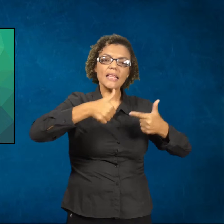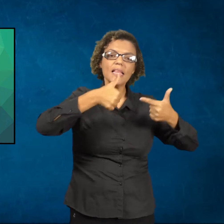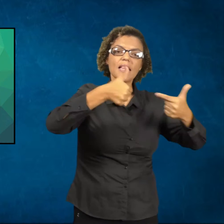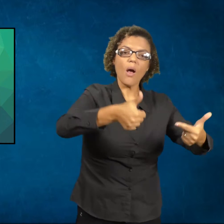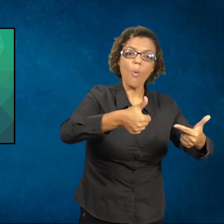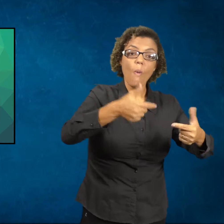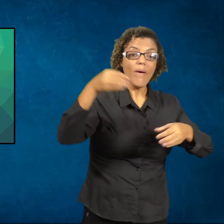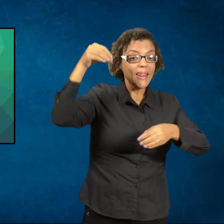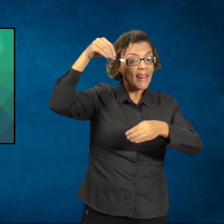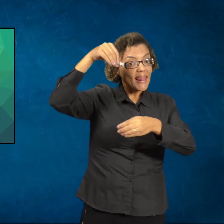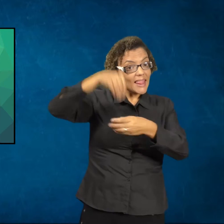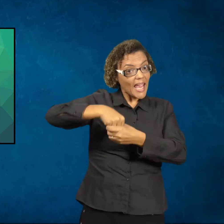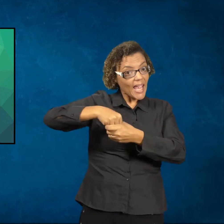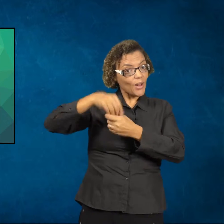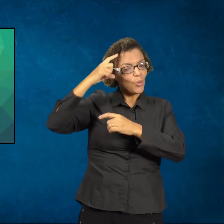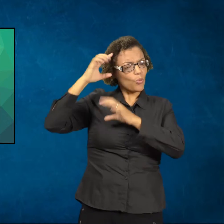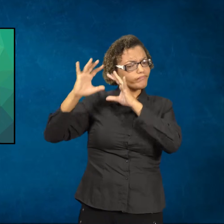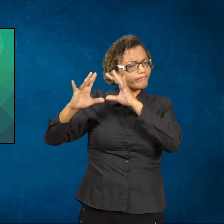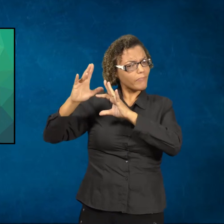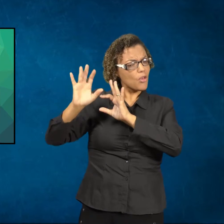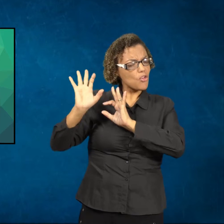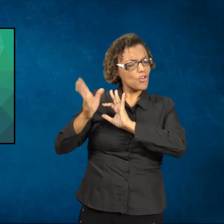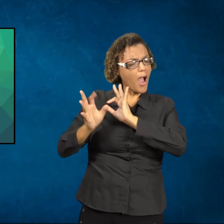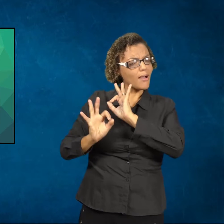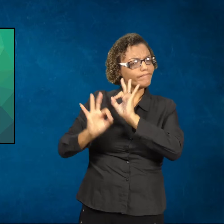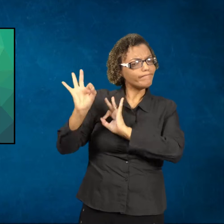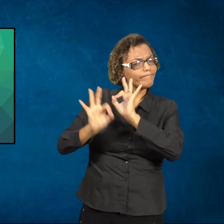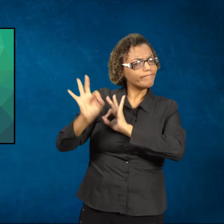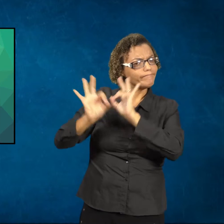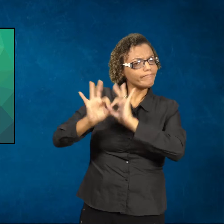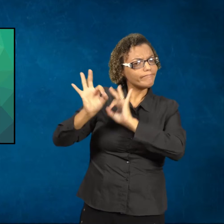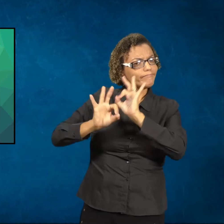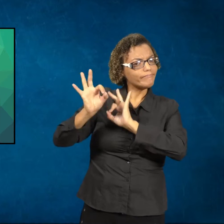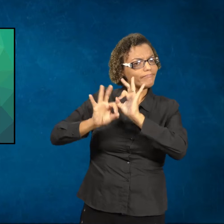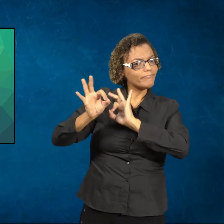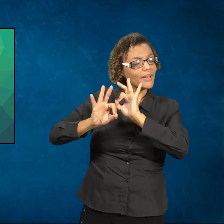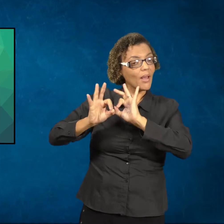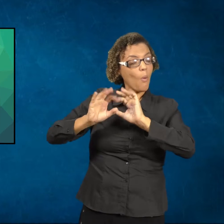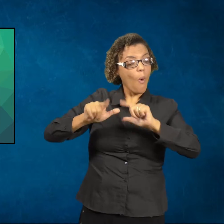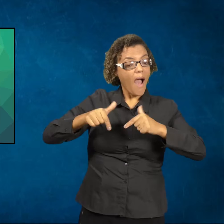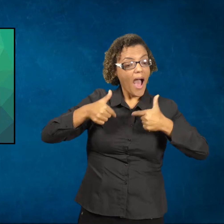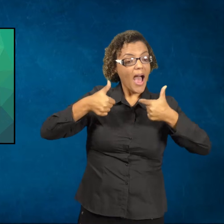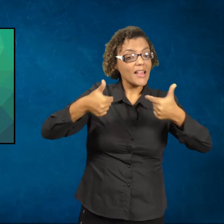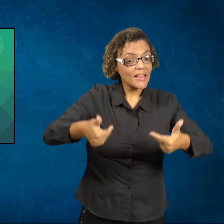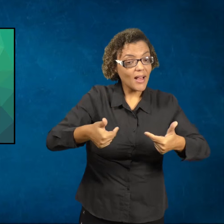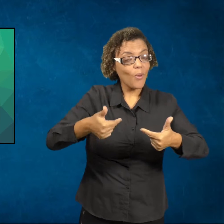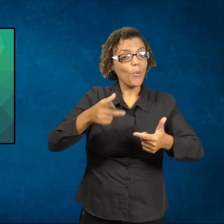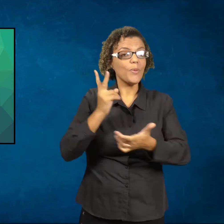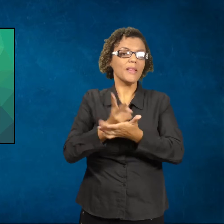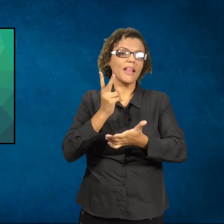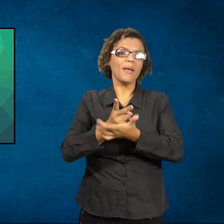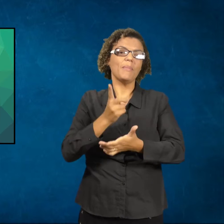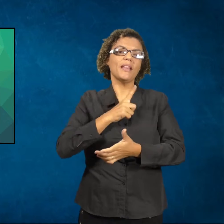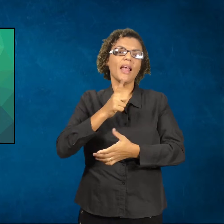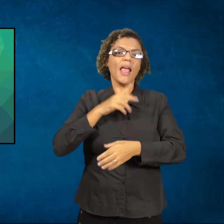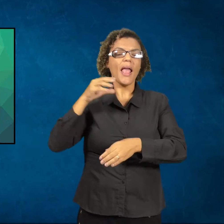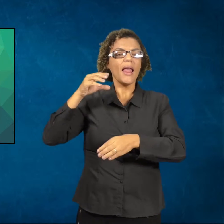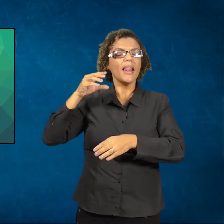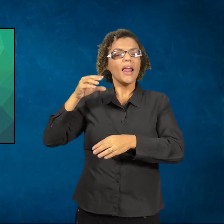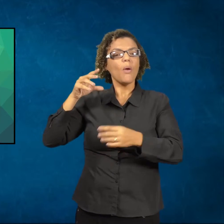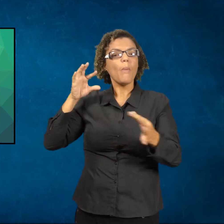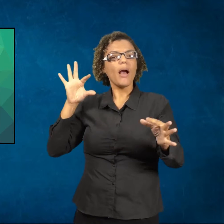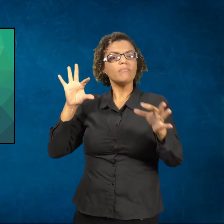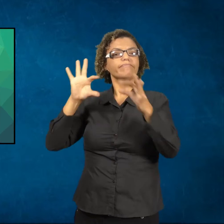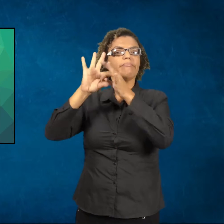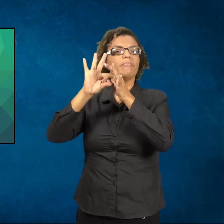toda ação do sujeito, por mais simples que ela seja, ela está orientada internamente por meio de esquemas. E